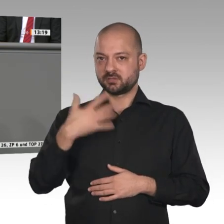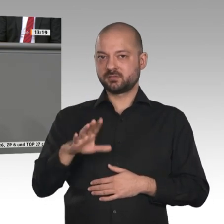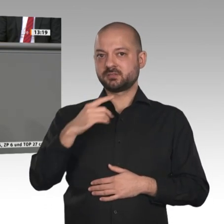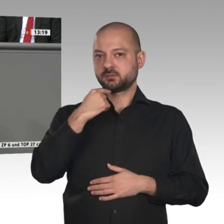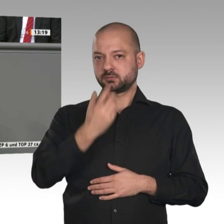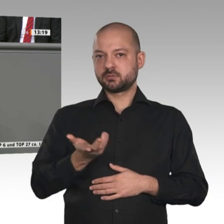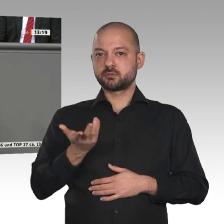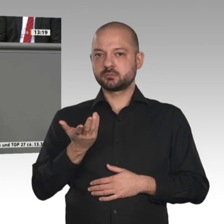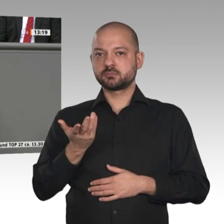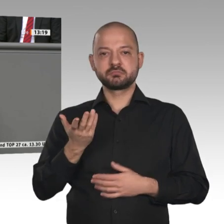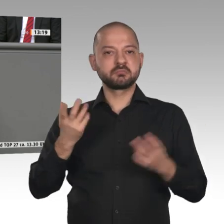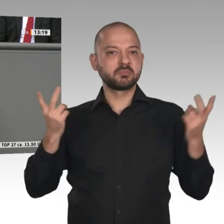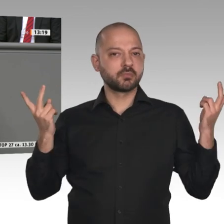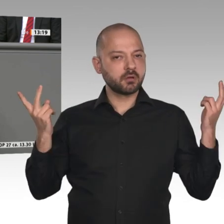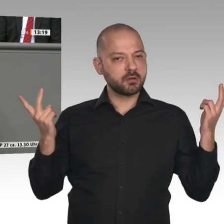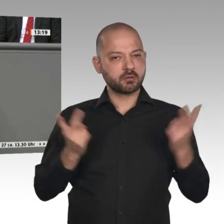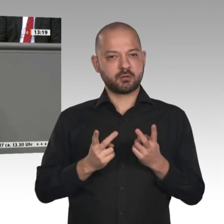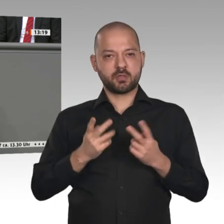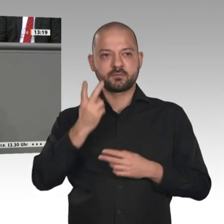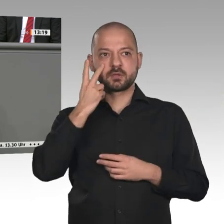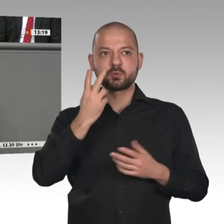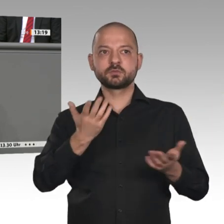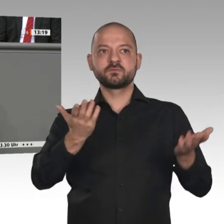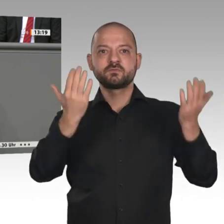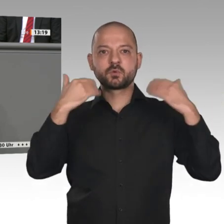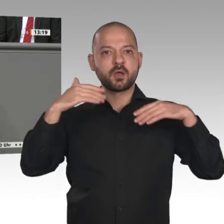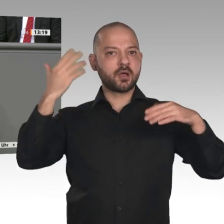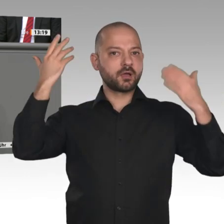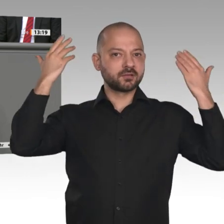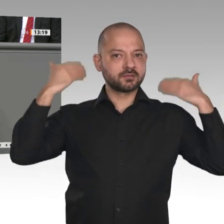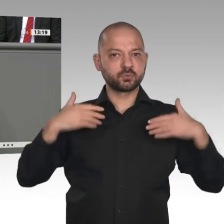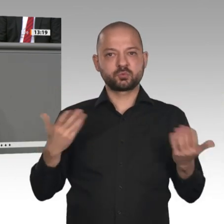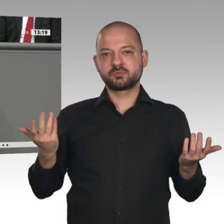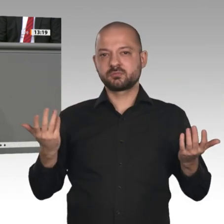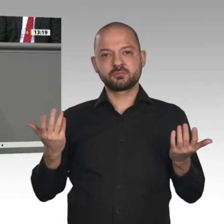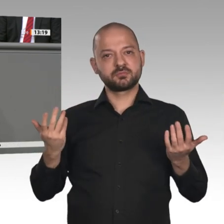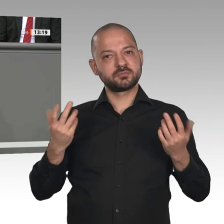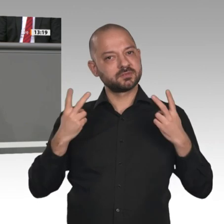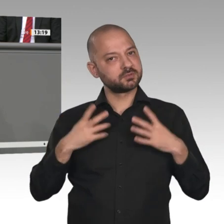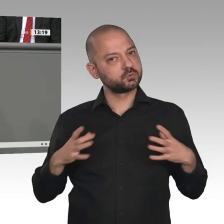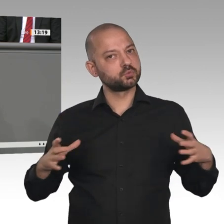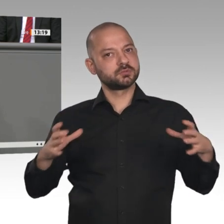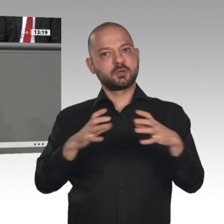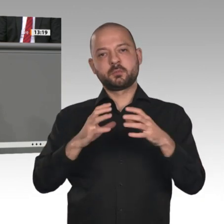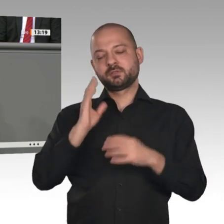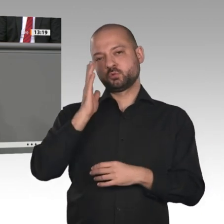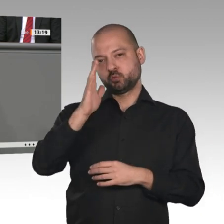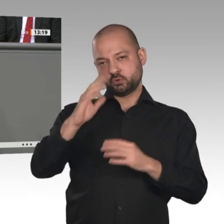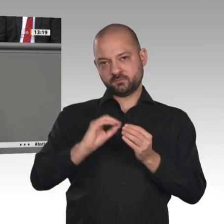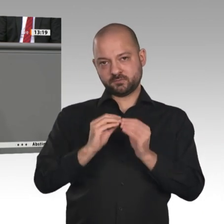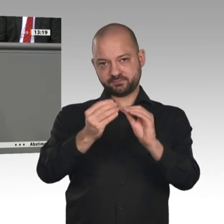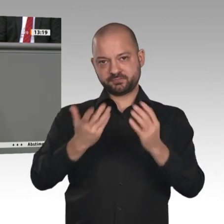Über 100.000 Menschen wurden 2018 eingebürgert. Ich finde, meine sehr verehrten Damen und Herren, das ist eine gute Nachricht. Wir sollten nicht